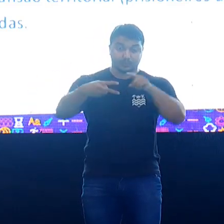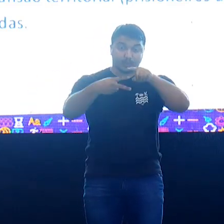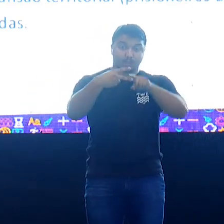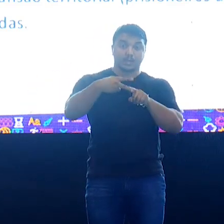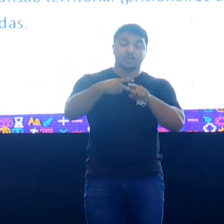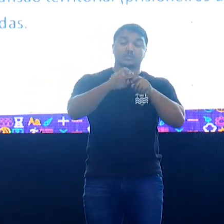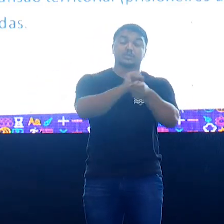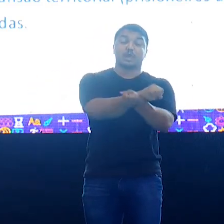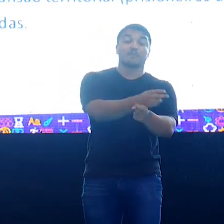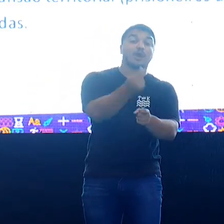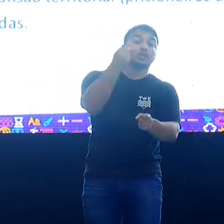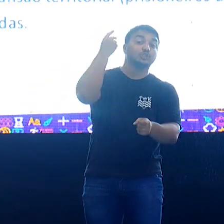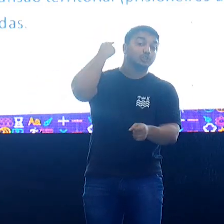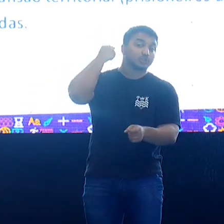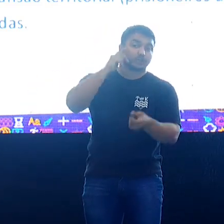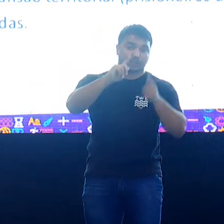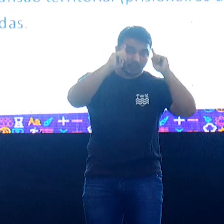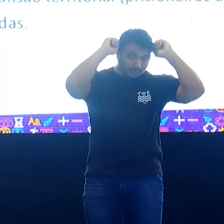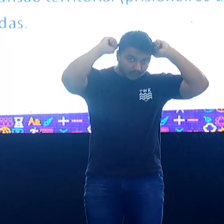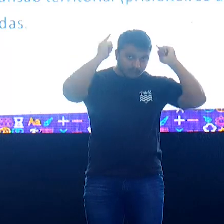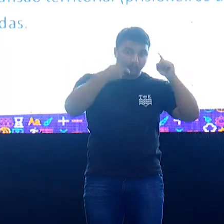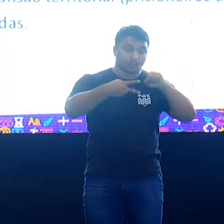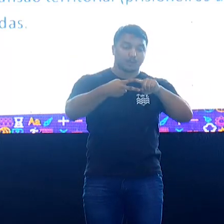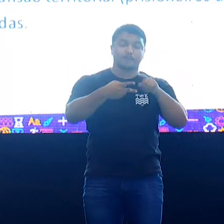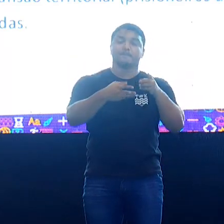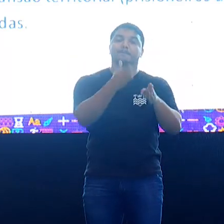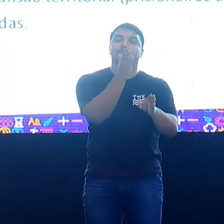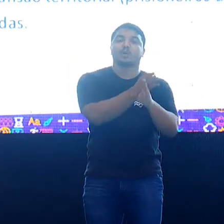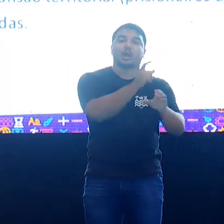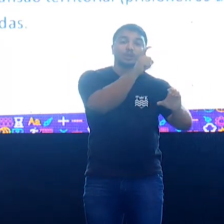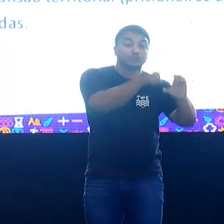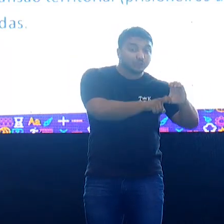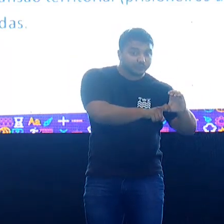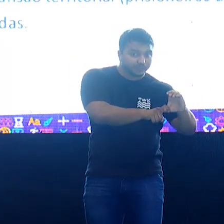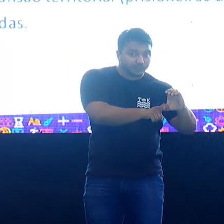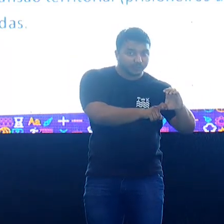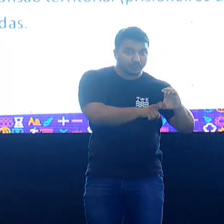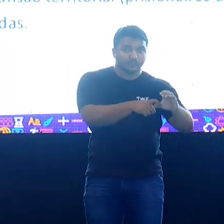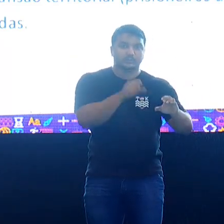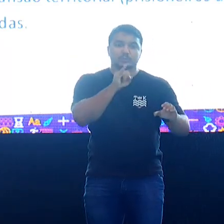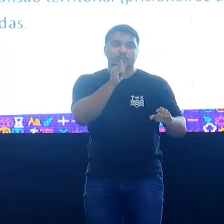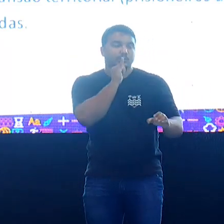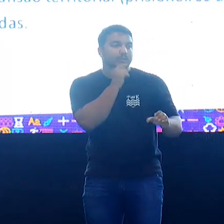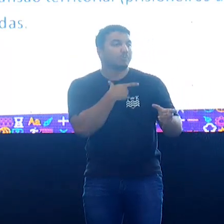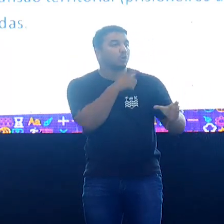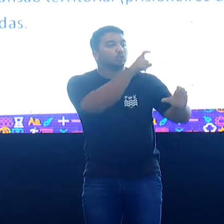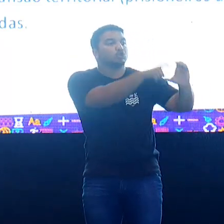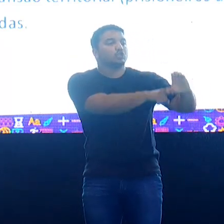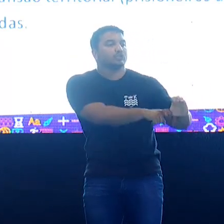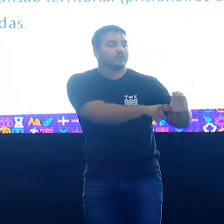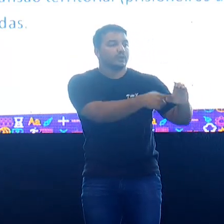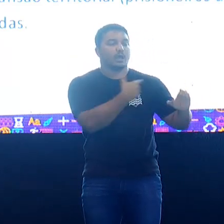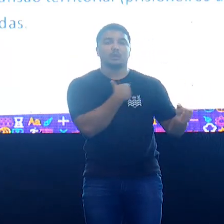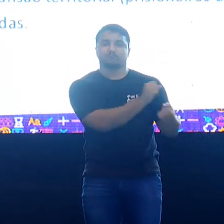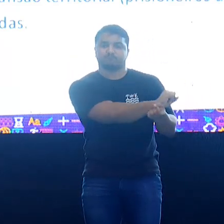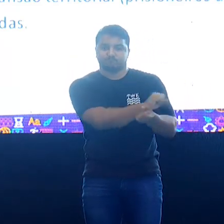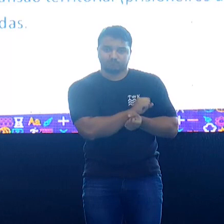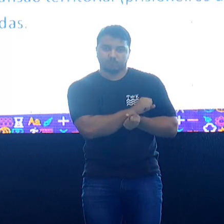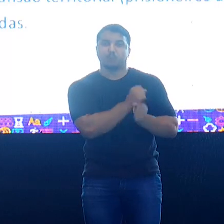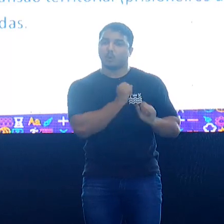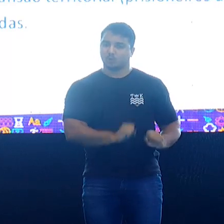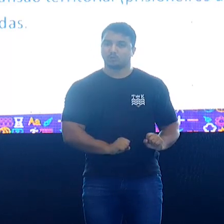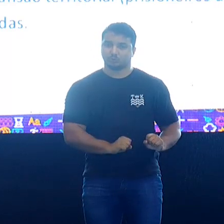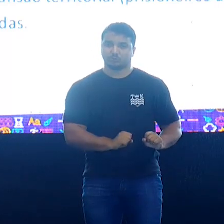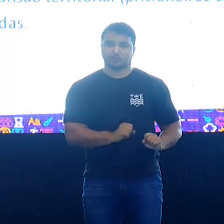Você podia ser escravo por quê? Por dívida, coloque aí, por dívida. Ou podia